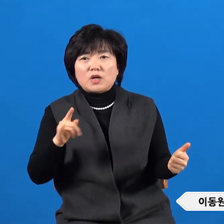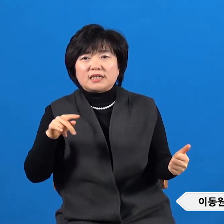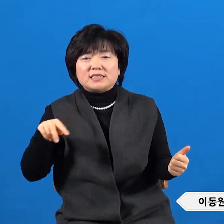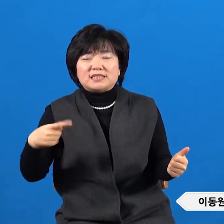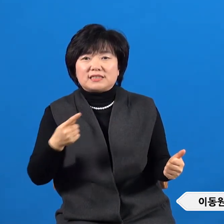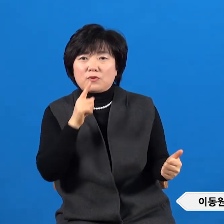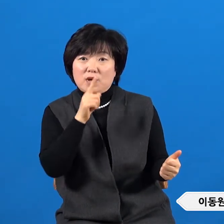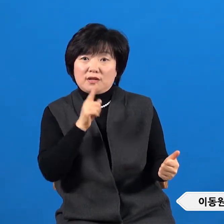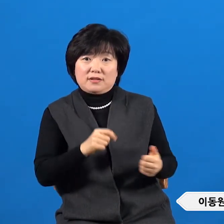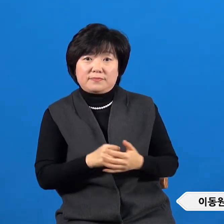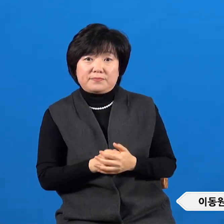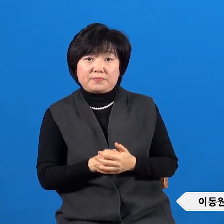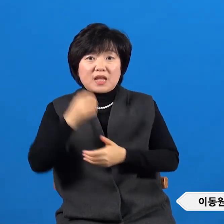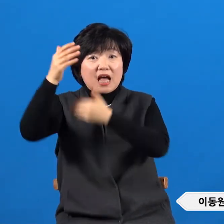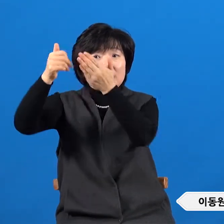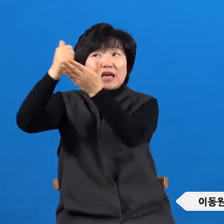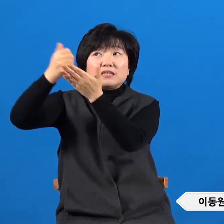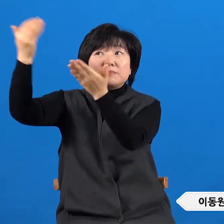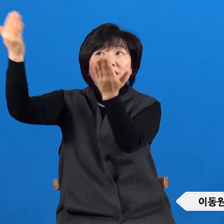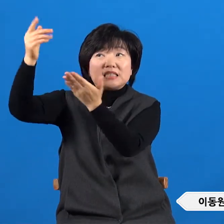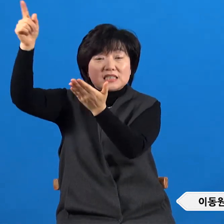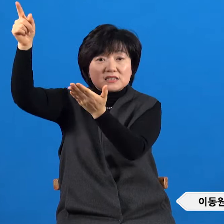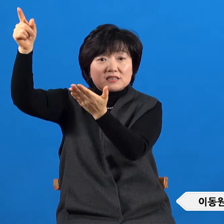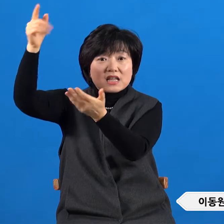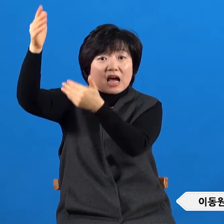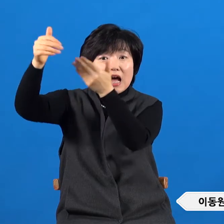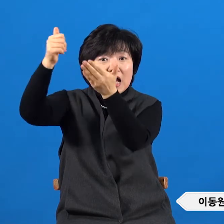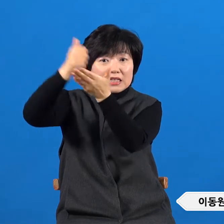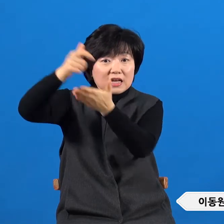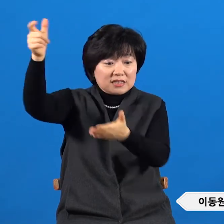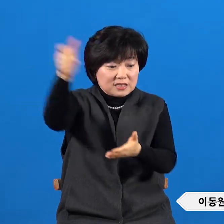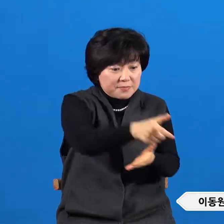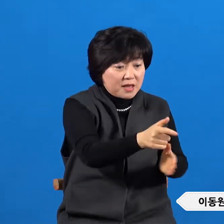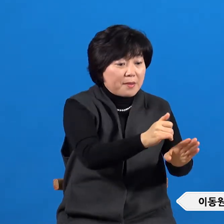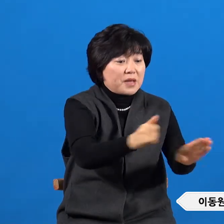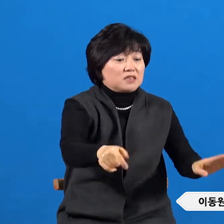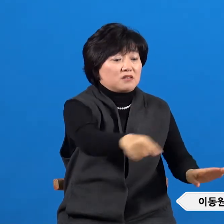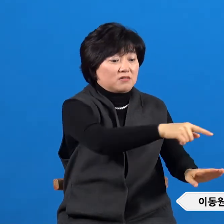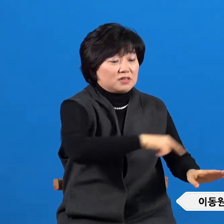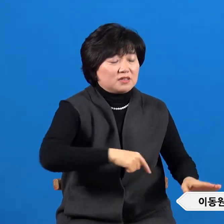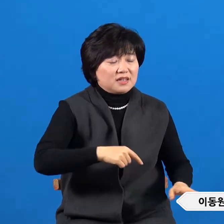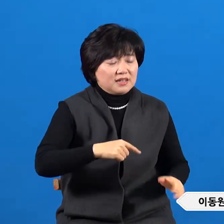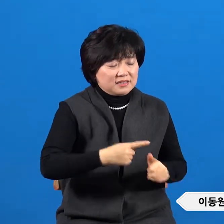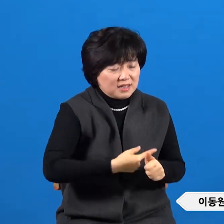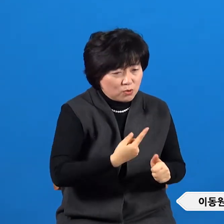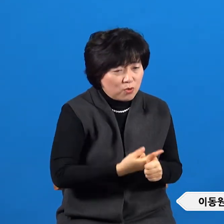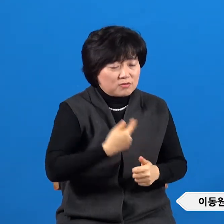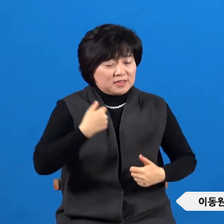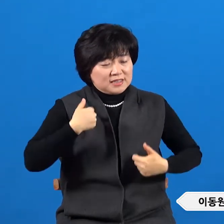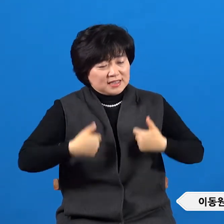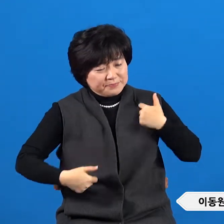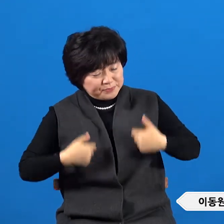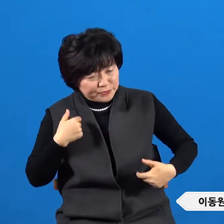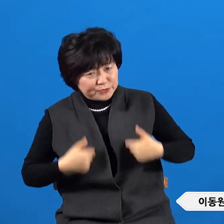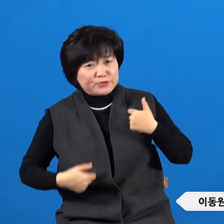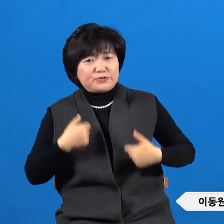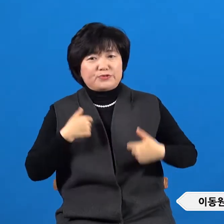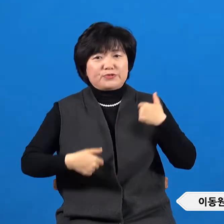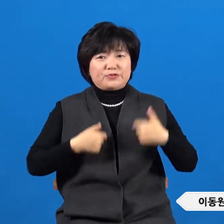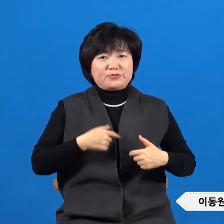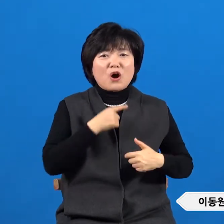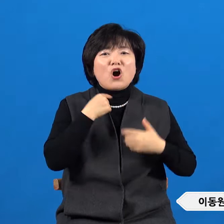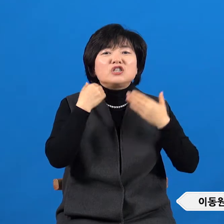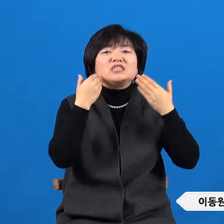말하고 있습니다. 하나님의 일은 언제나 하나님의 백성들의 자발적인 기쁨과 헌신을